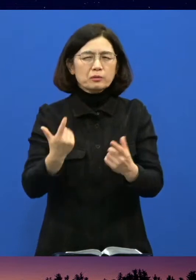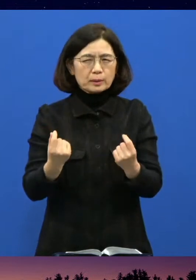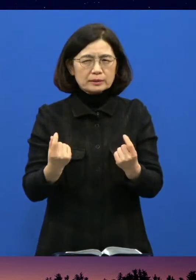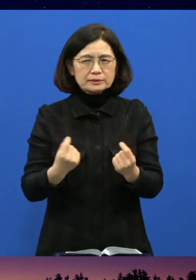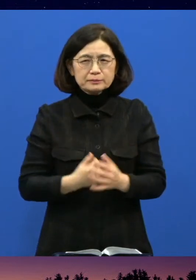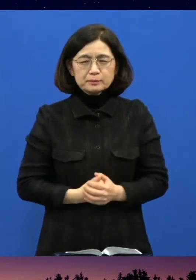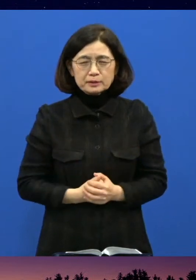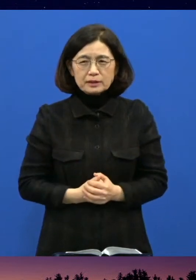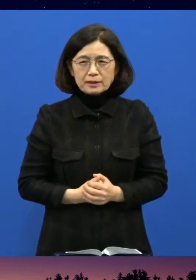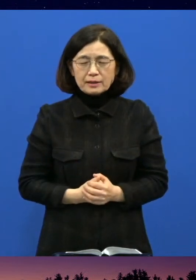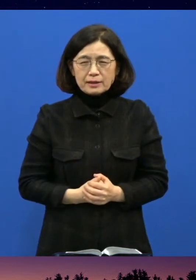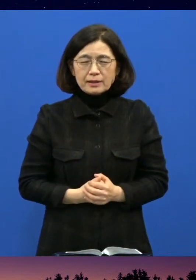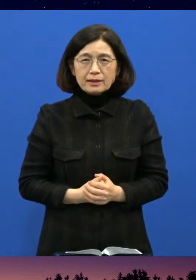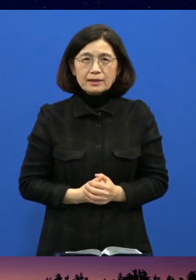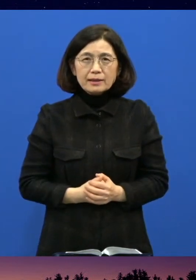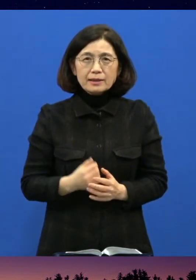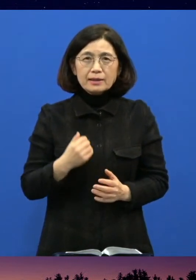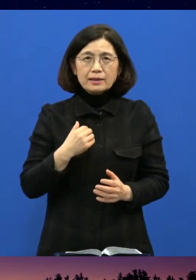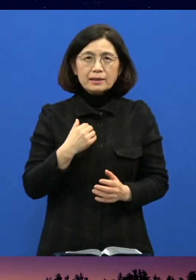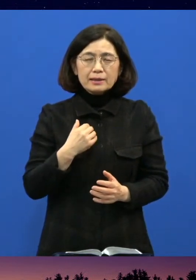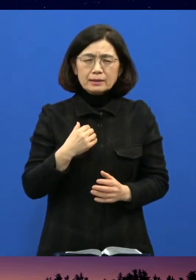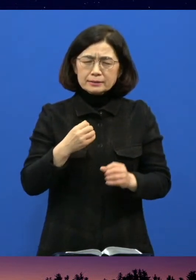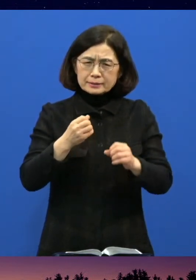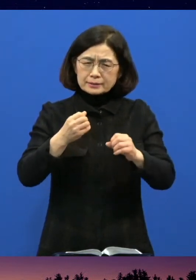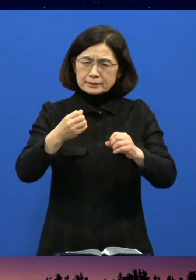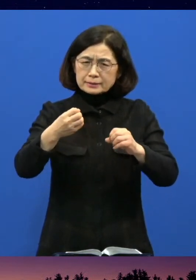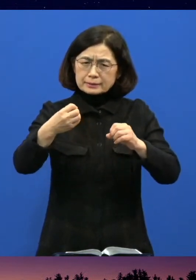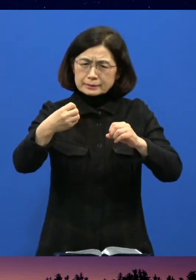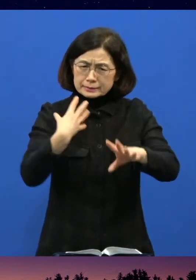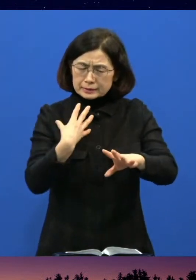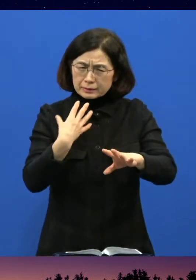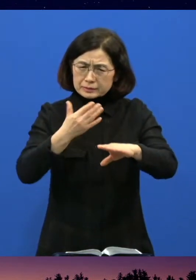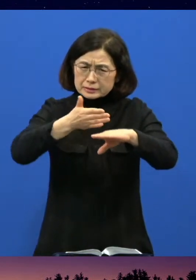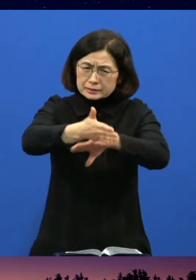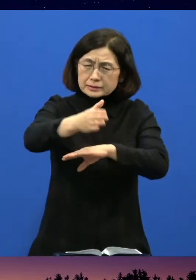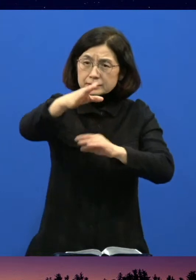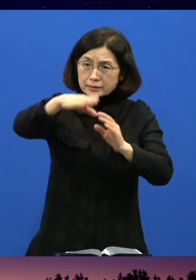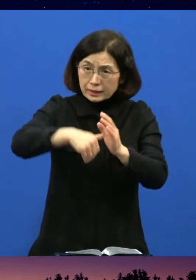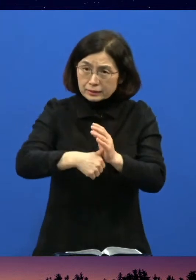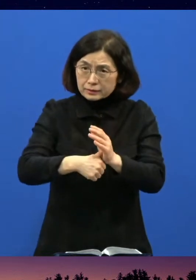때예요. 왜? 내 기도 안에 뭔가가 정리돼야 될 게 있어요.